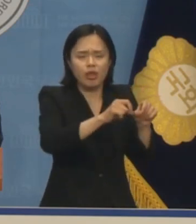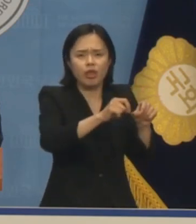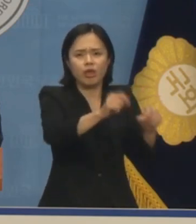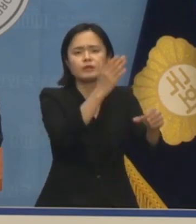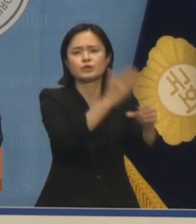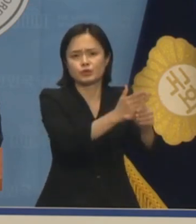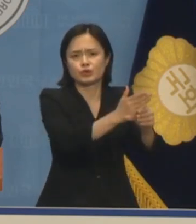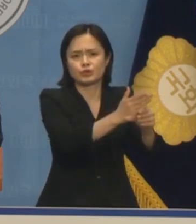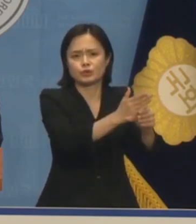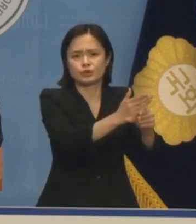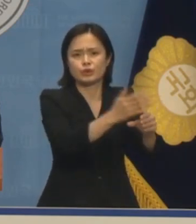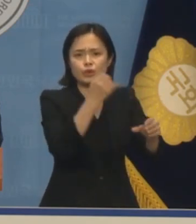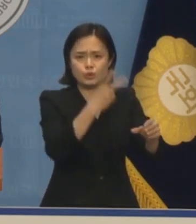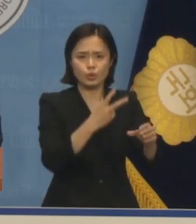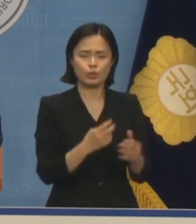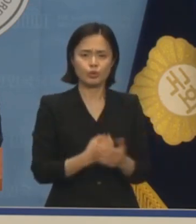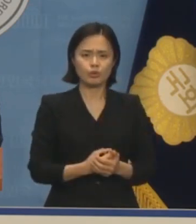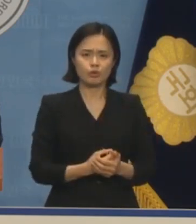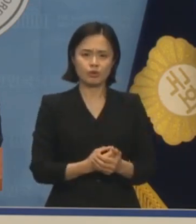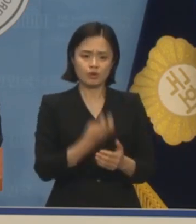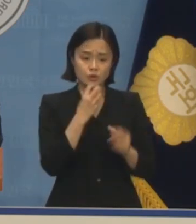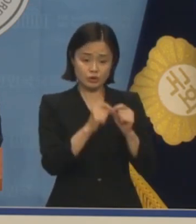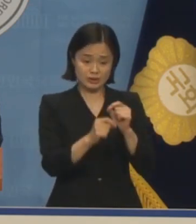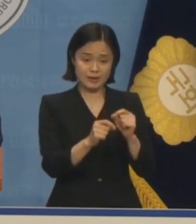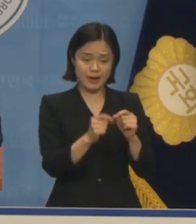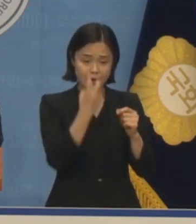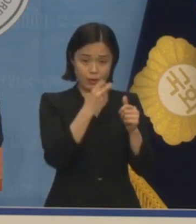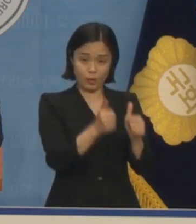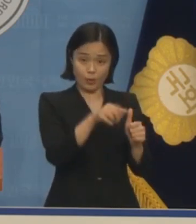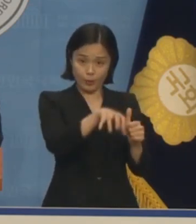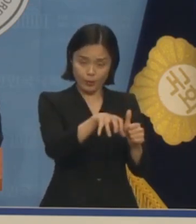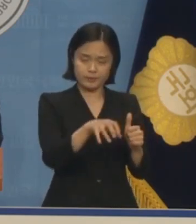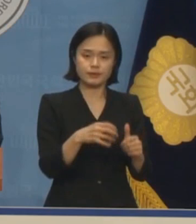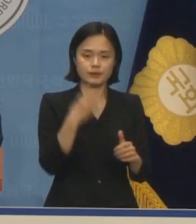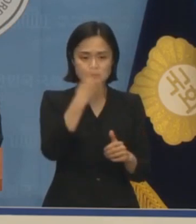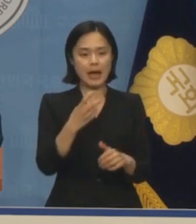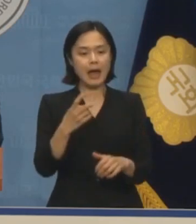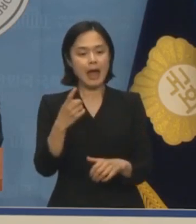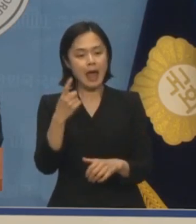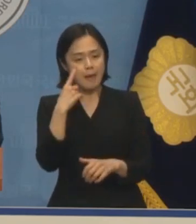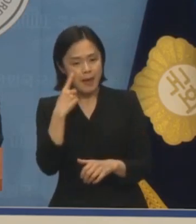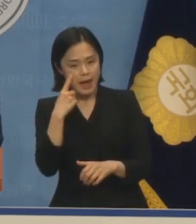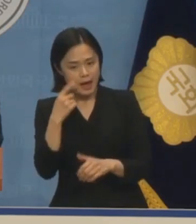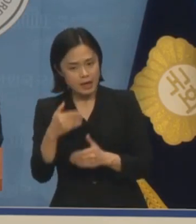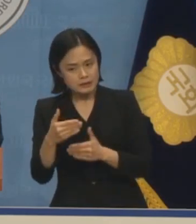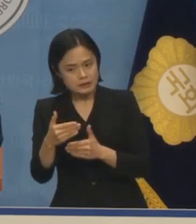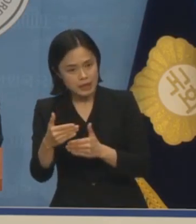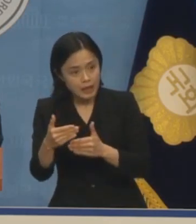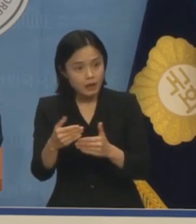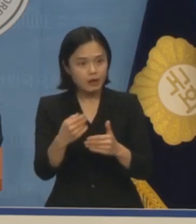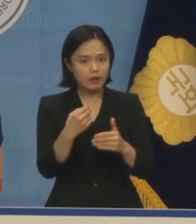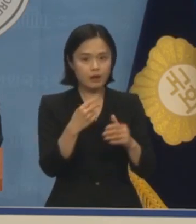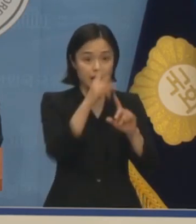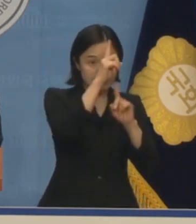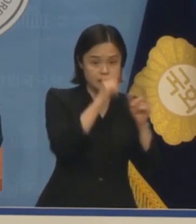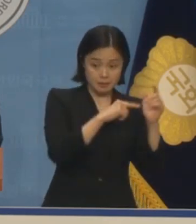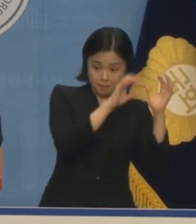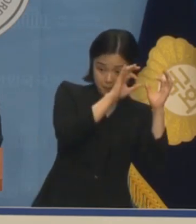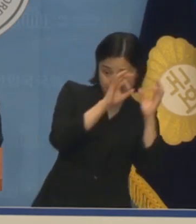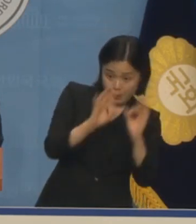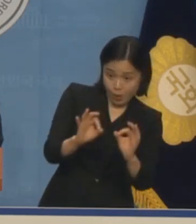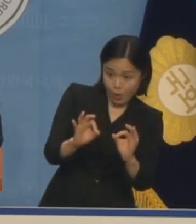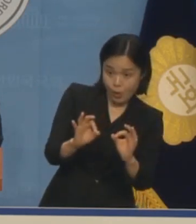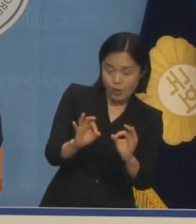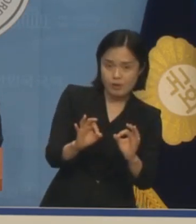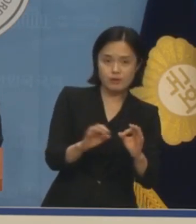서울중앙지검이 김건희 여사를 제대로 수사하려는 기미가 보이자마자 서울중앙지검과 1, 4 차장검사를 친윤을